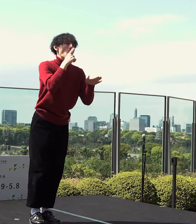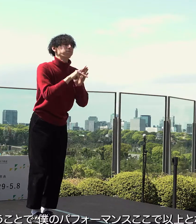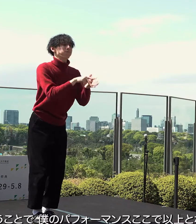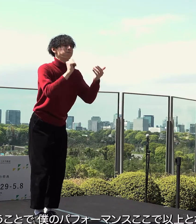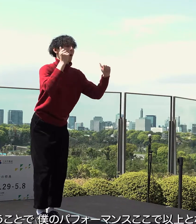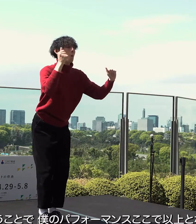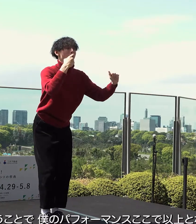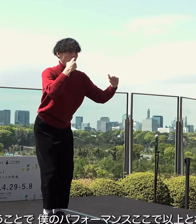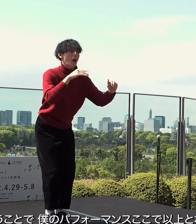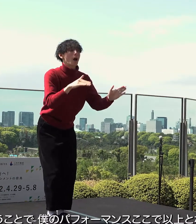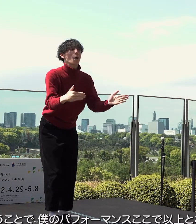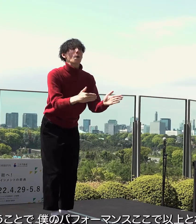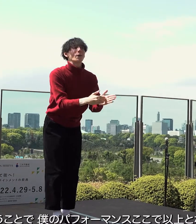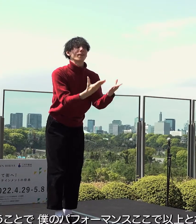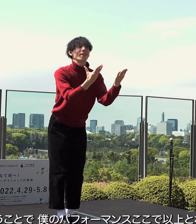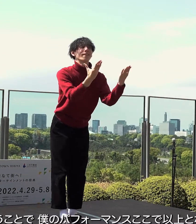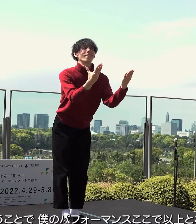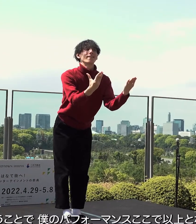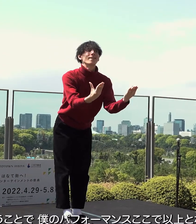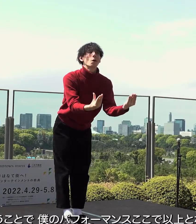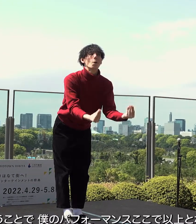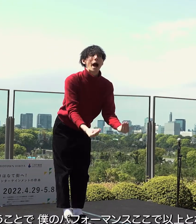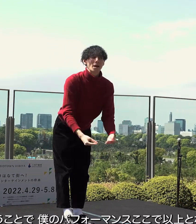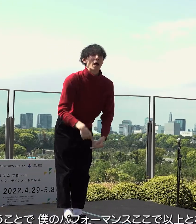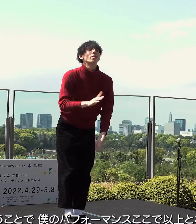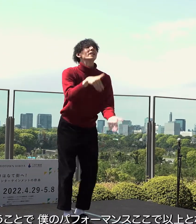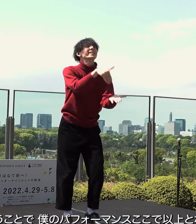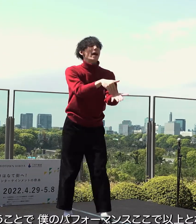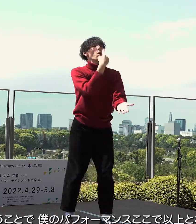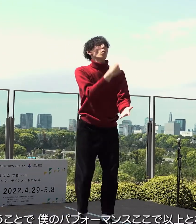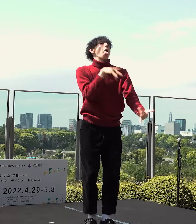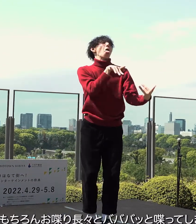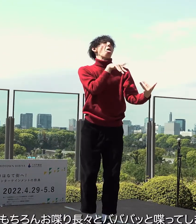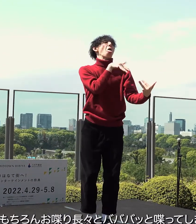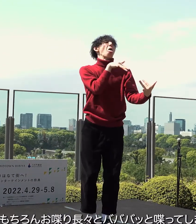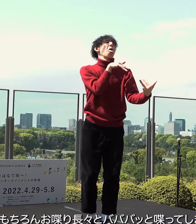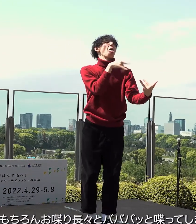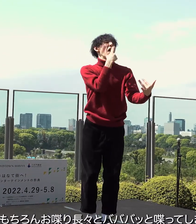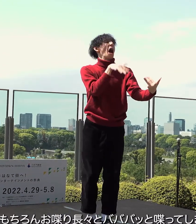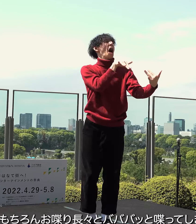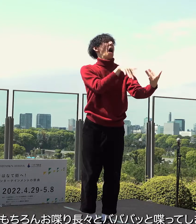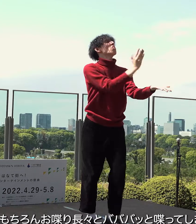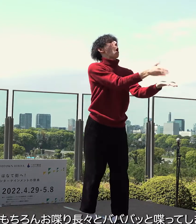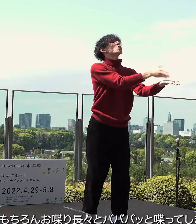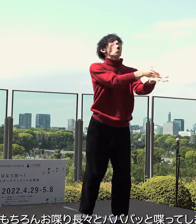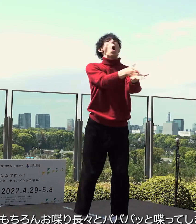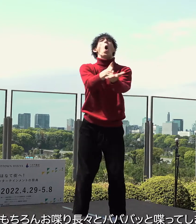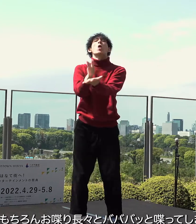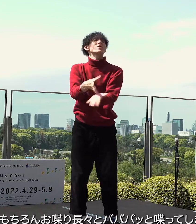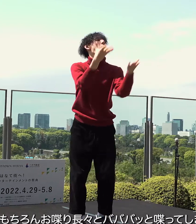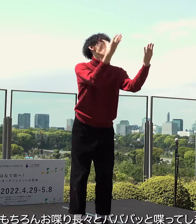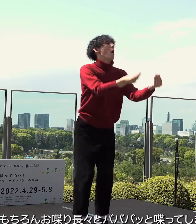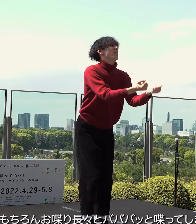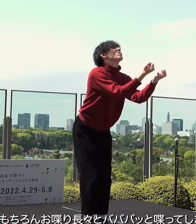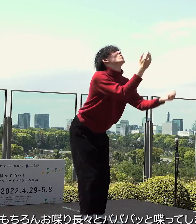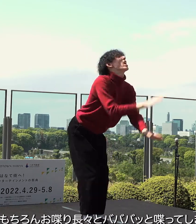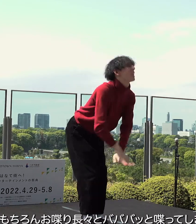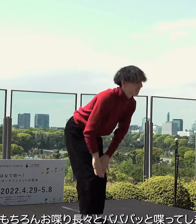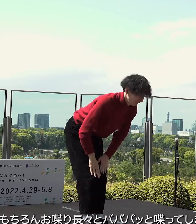はい、ということで僕のパフォーマンスここで以上となります。最後にちょっとおしゃべり長々とバーバーバーとしゃべってしまいました